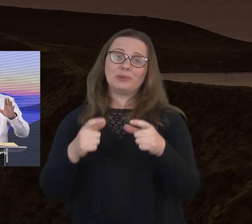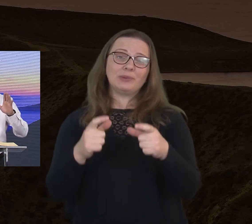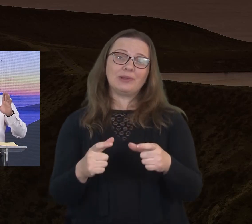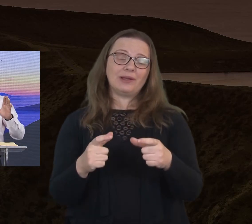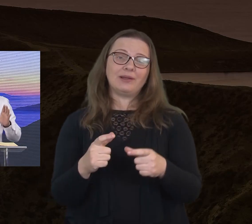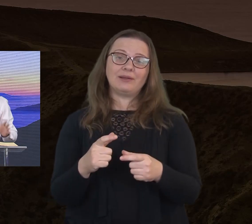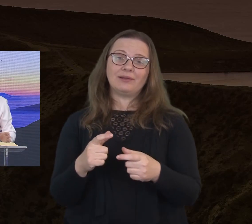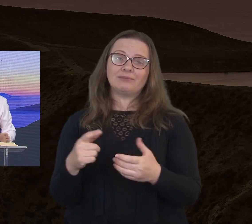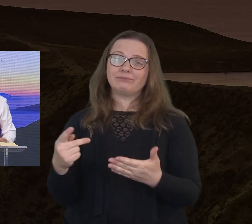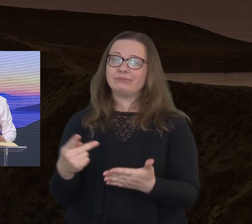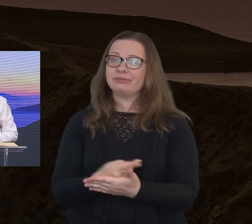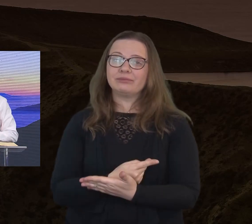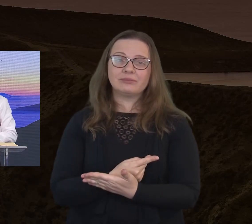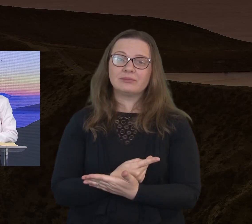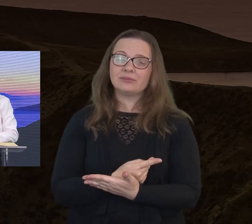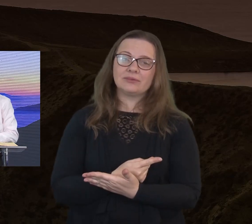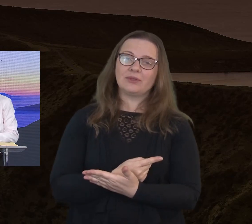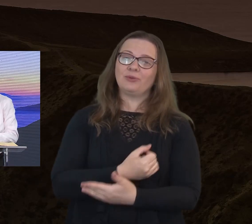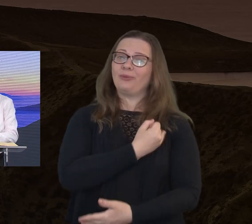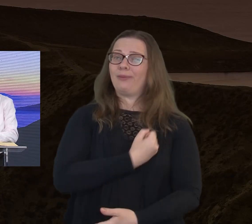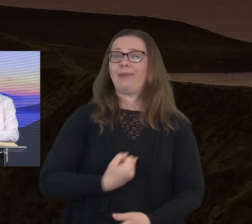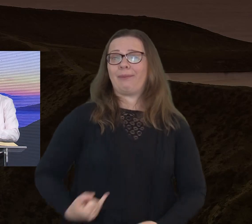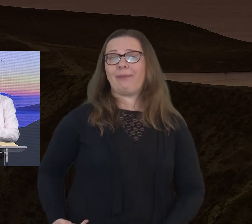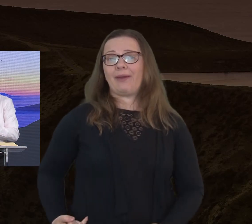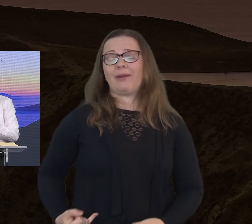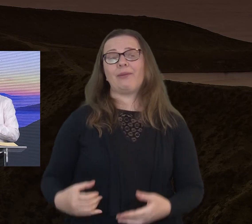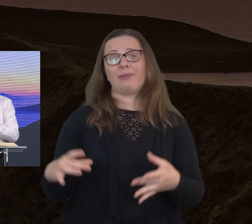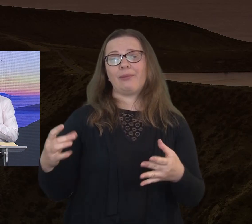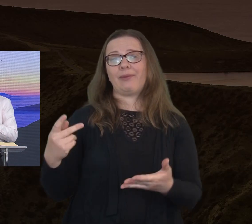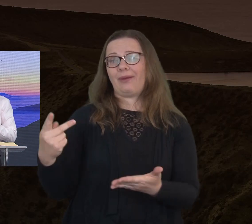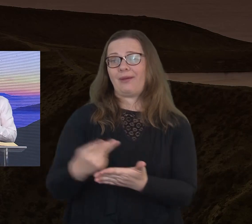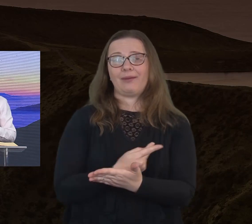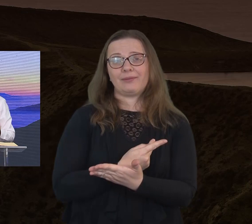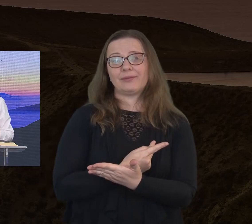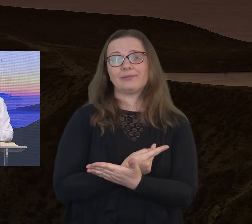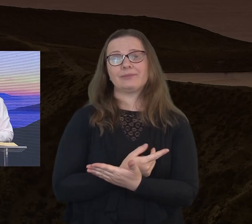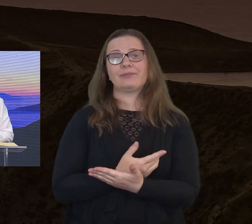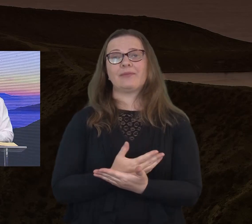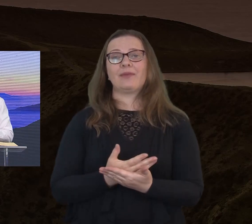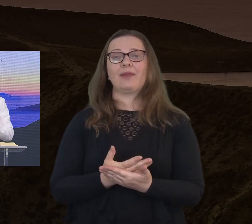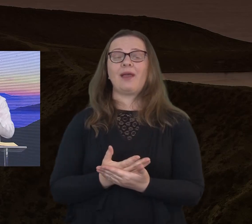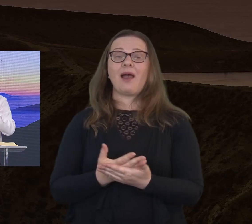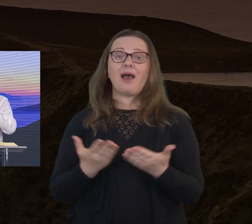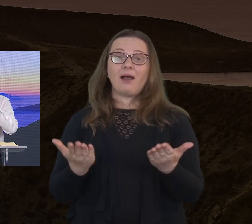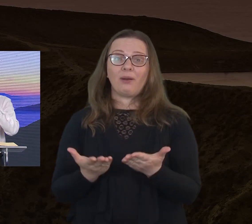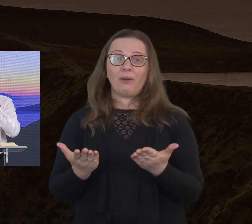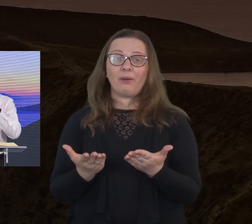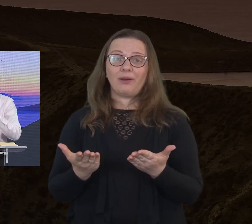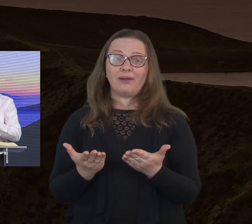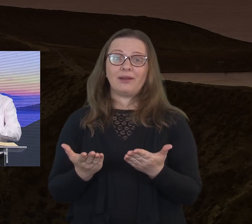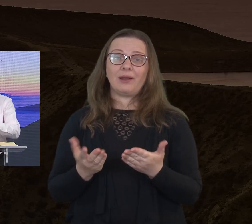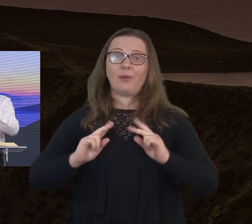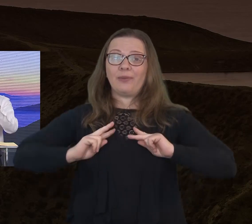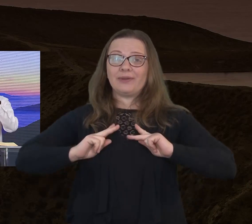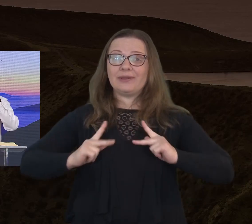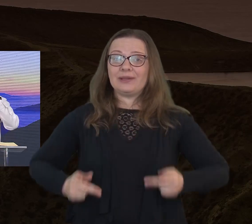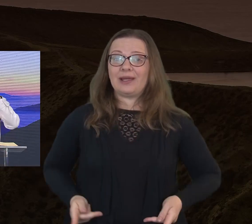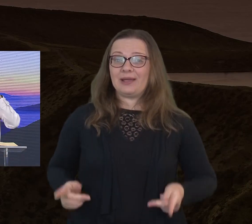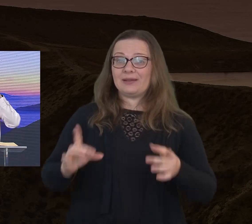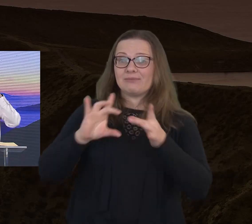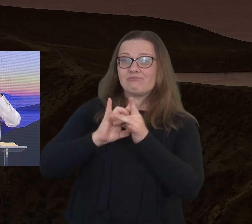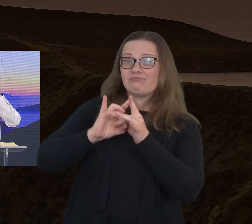então nesse momento, né, o homem desconectou de Deus. Não pense você que